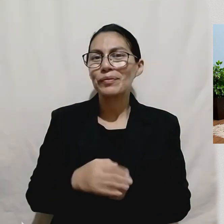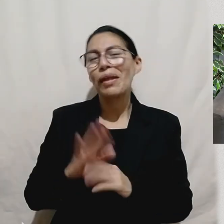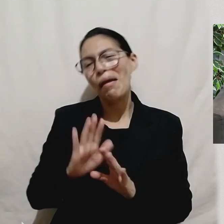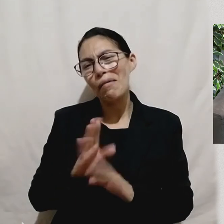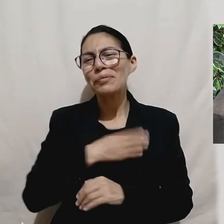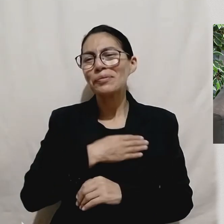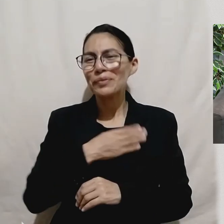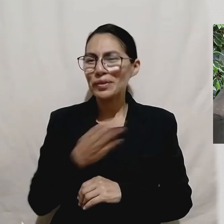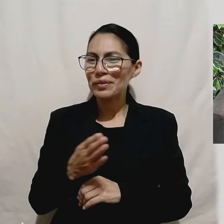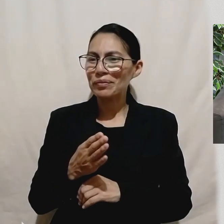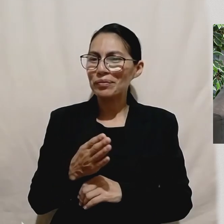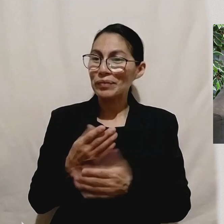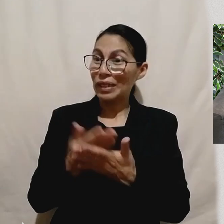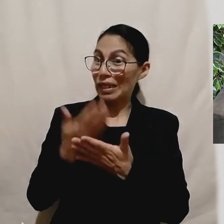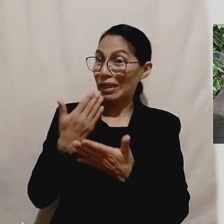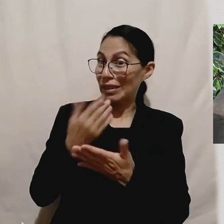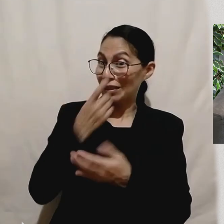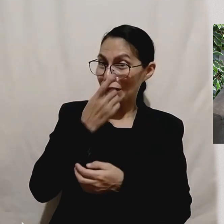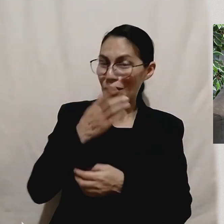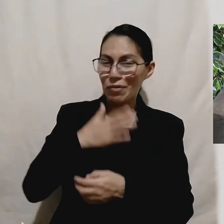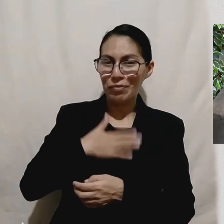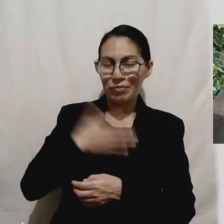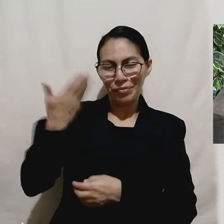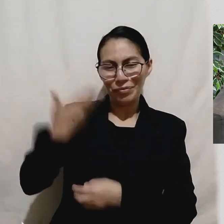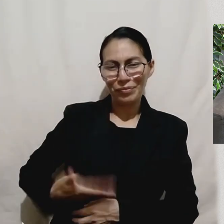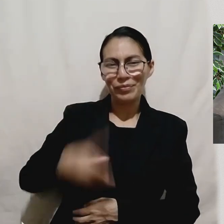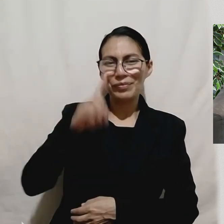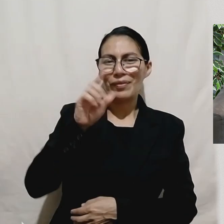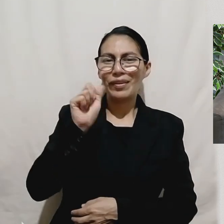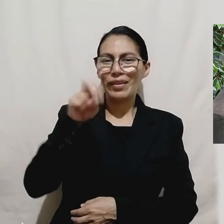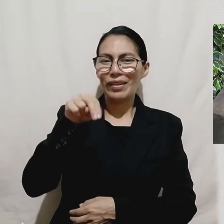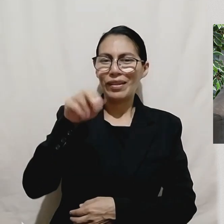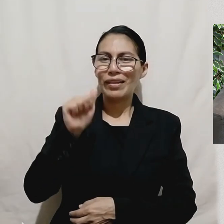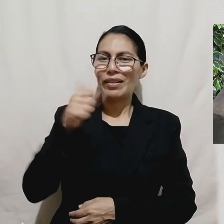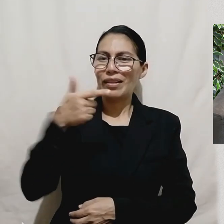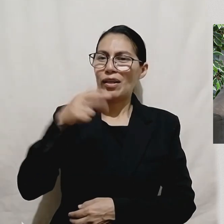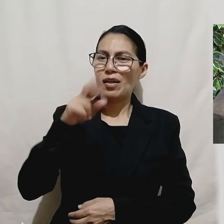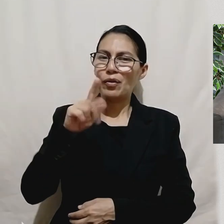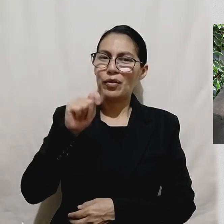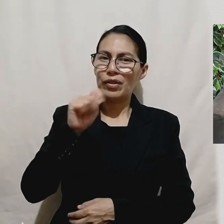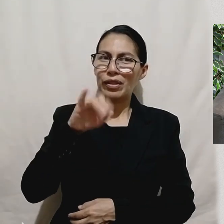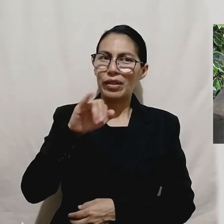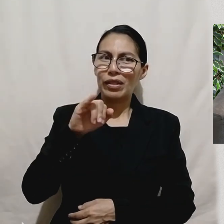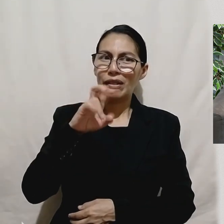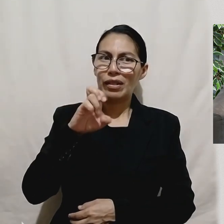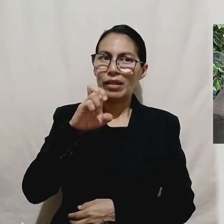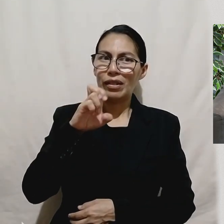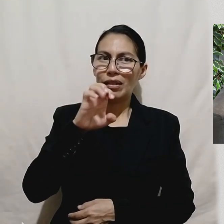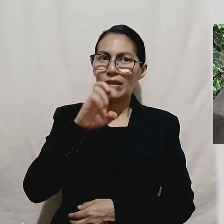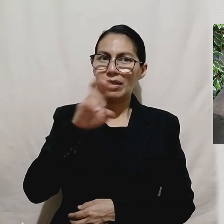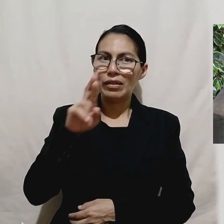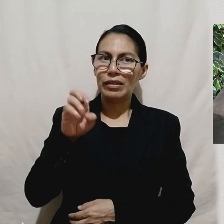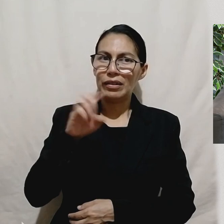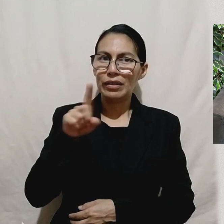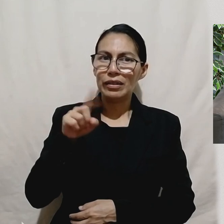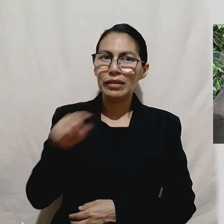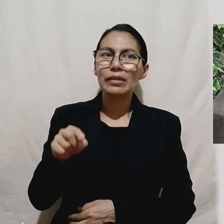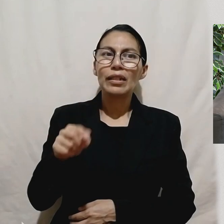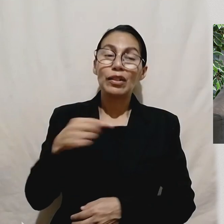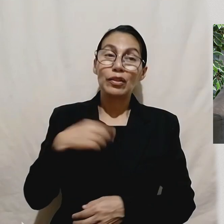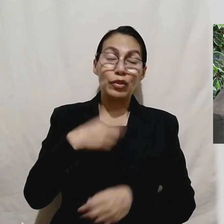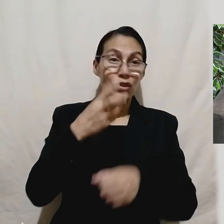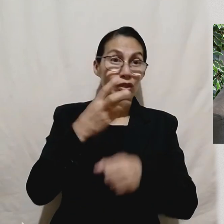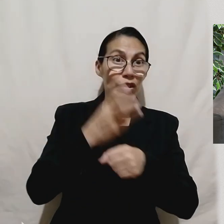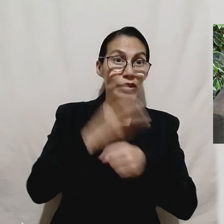Ah bueno Como ya mencionó Mi nombre es Ana Gutiérrez soy estudiante de ingeniería voy en mi